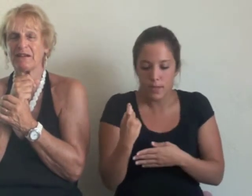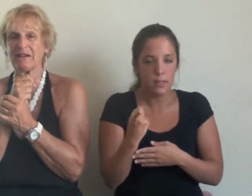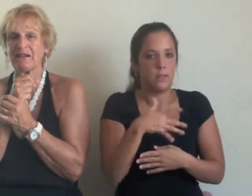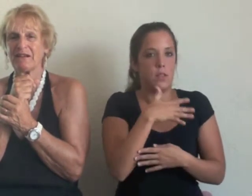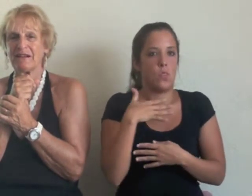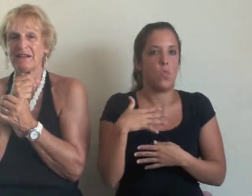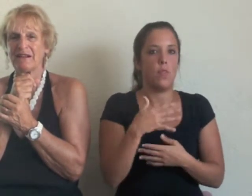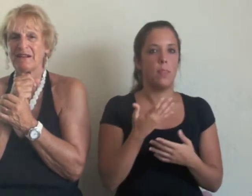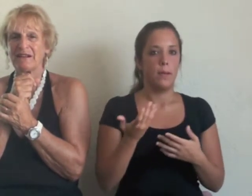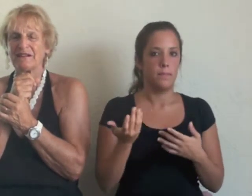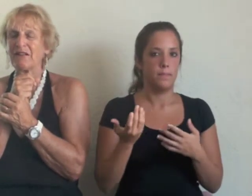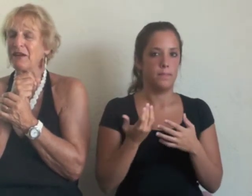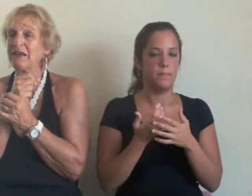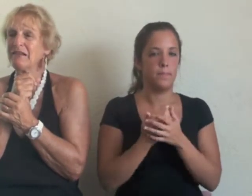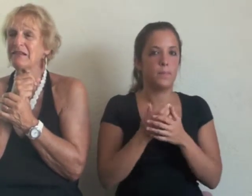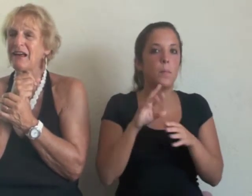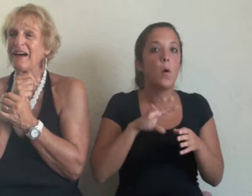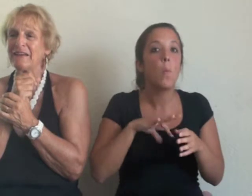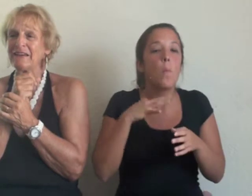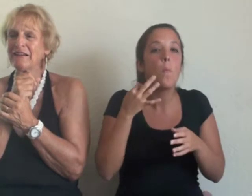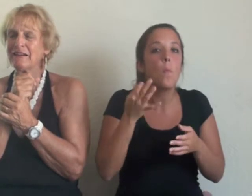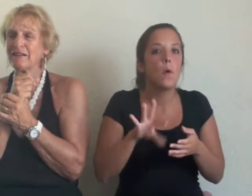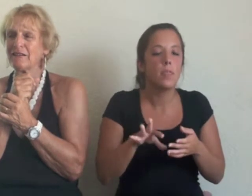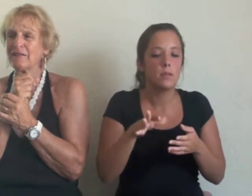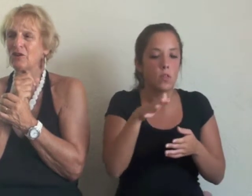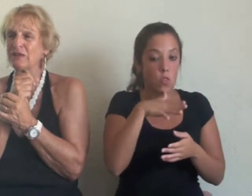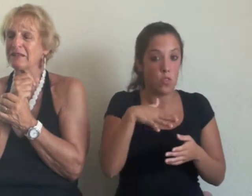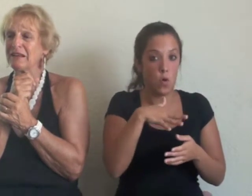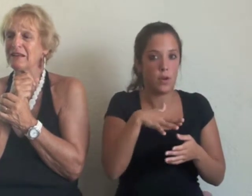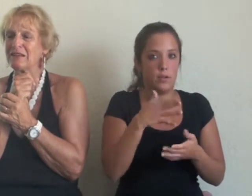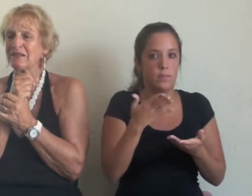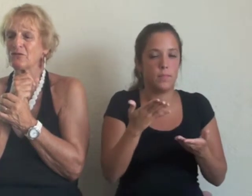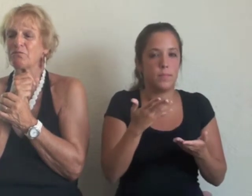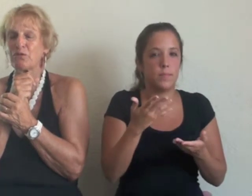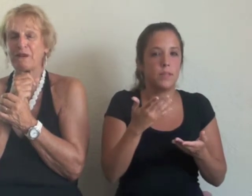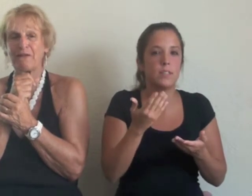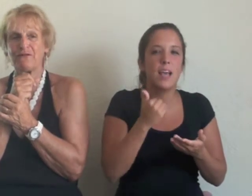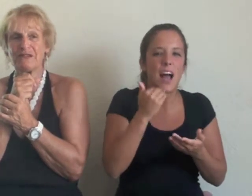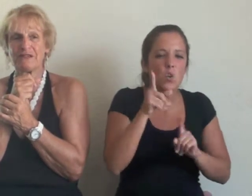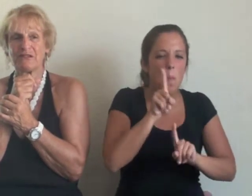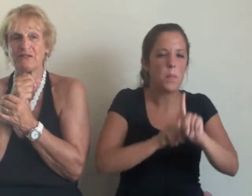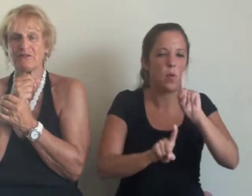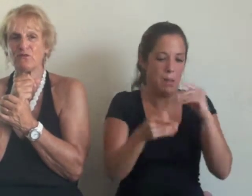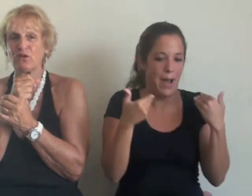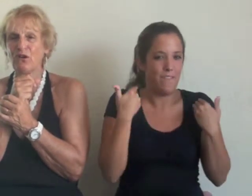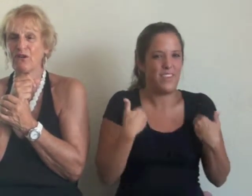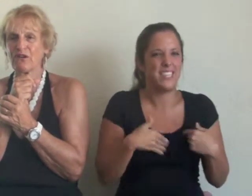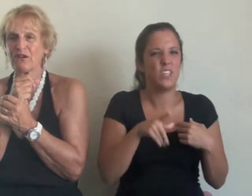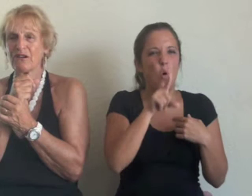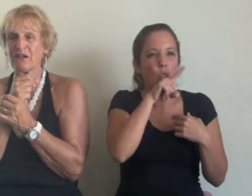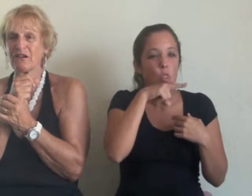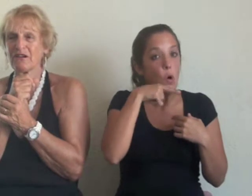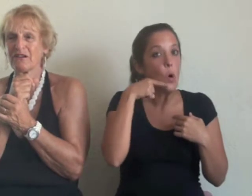nutritiva. Tal vez ahí donde tienes un problema físico, un